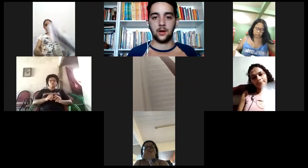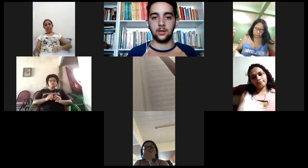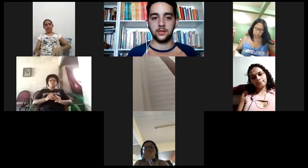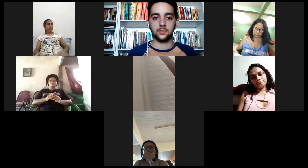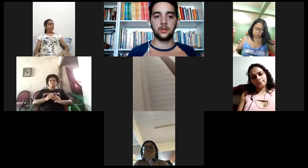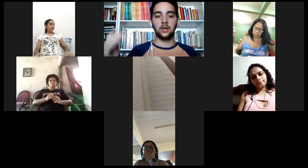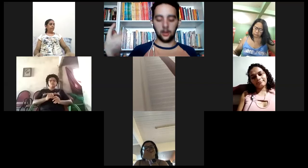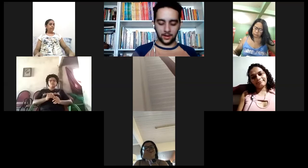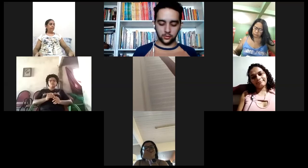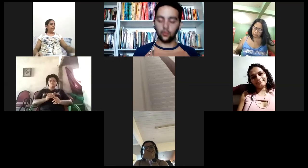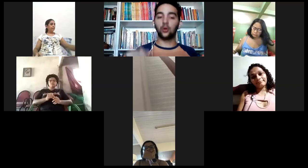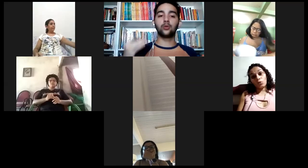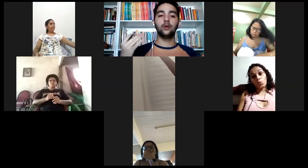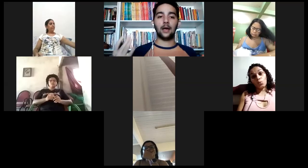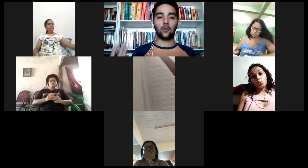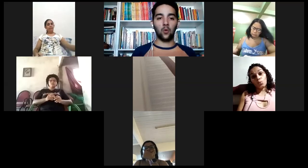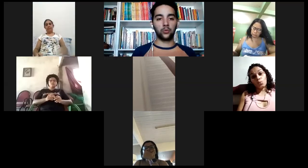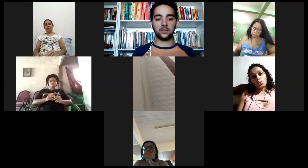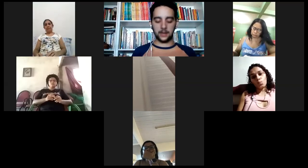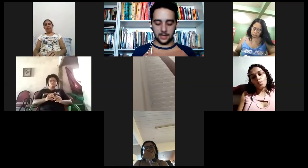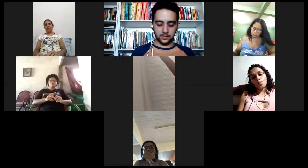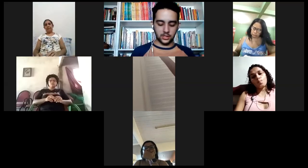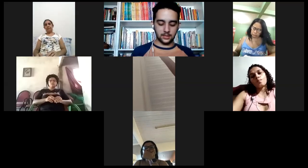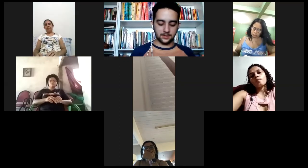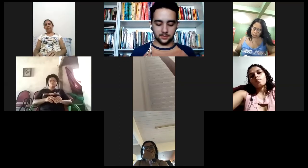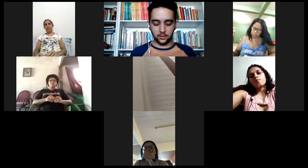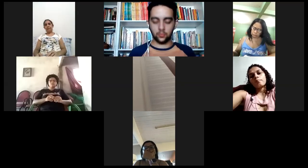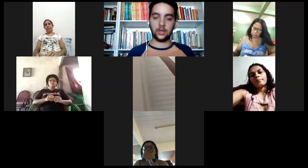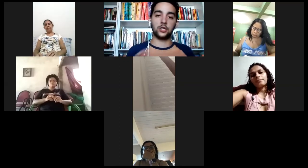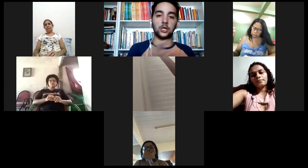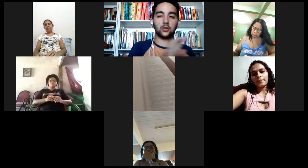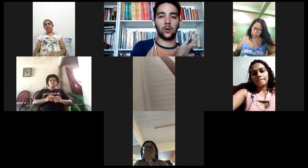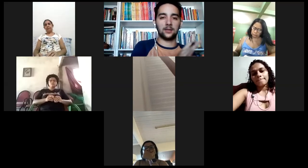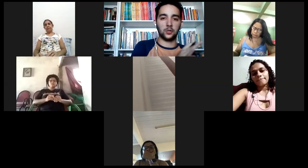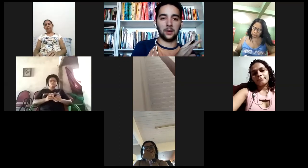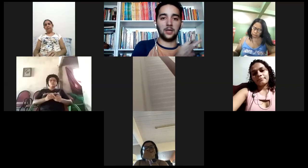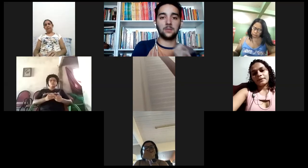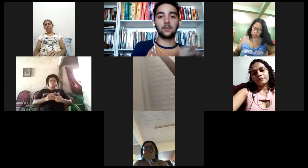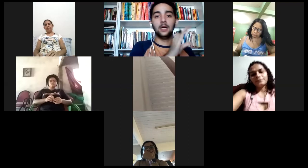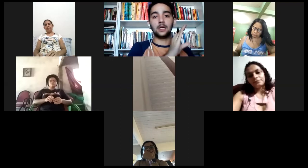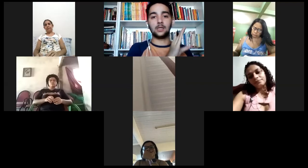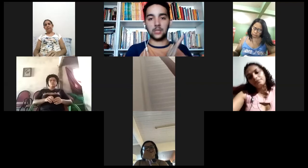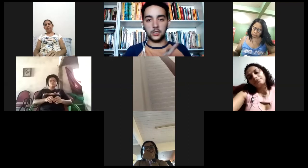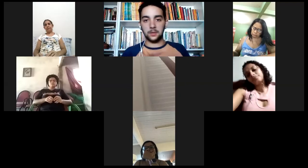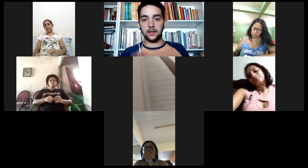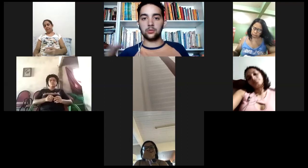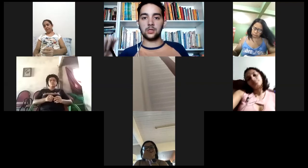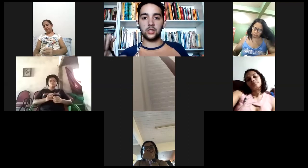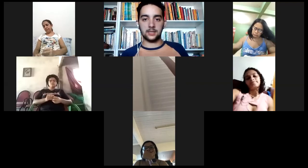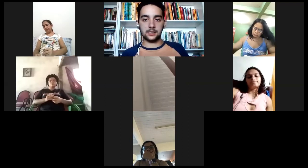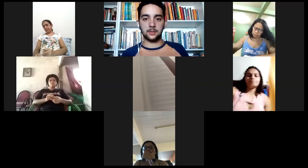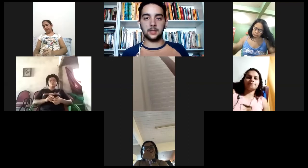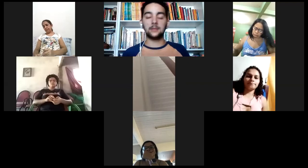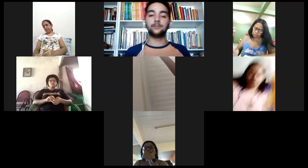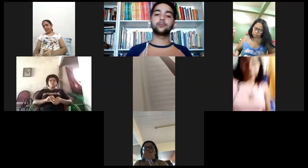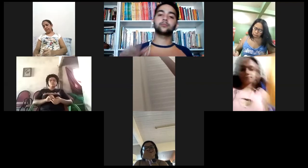própria aula mesmo. É o mais curto, é com outras palavras, já tem mais a ver com o que a gente já estudou recentemente, que são sentimentos e dias